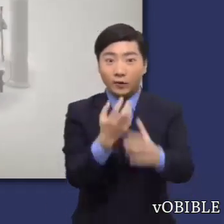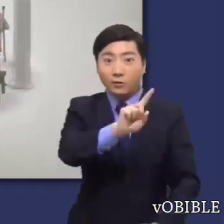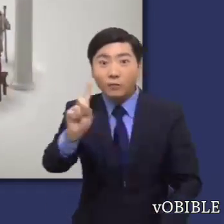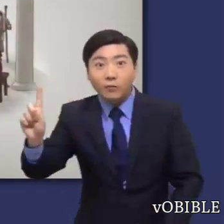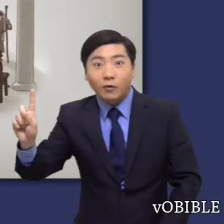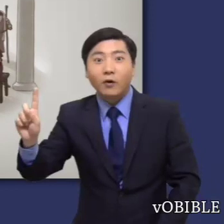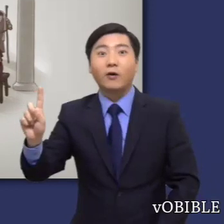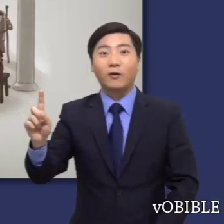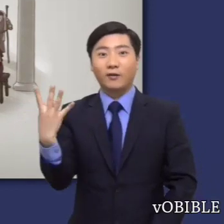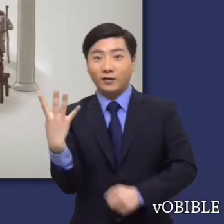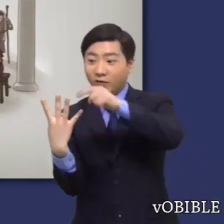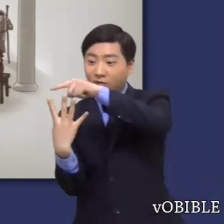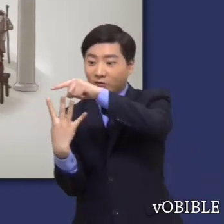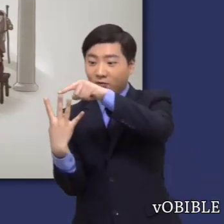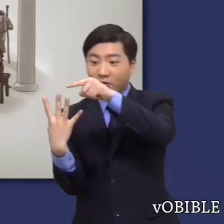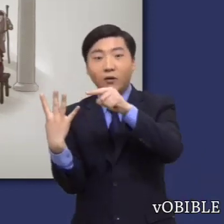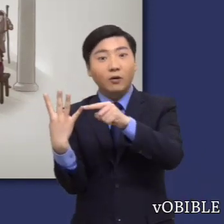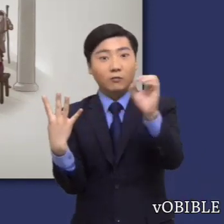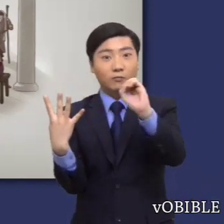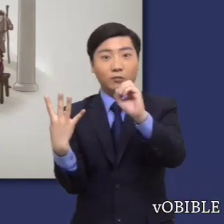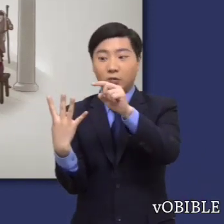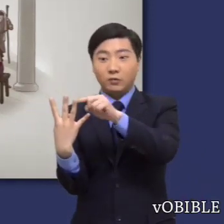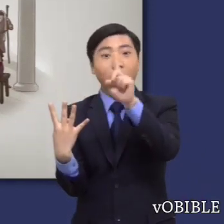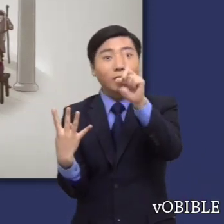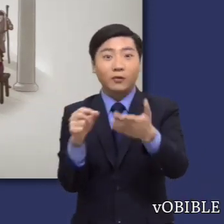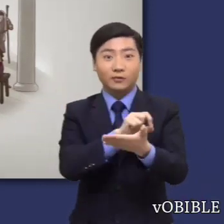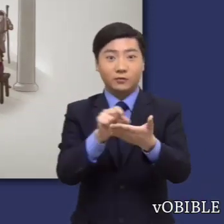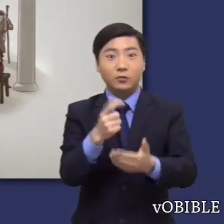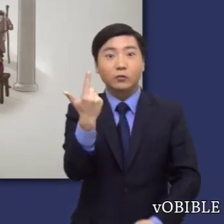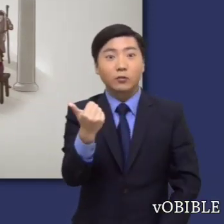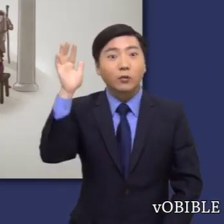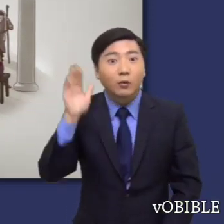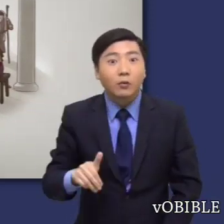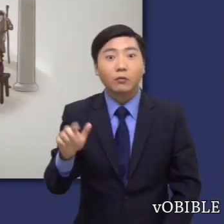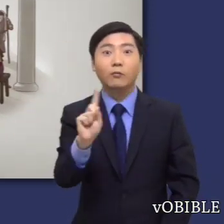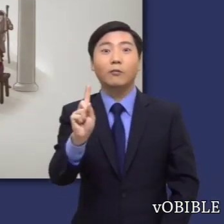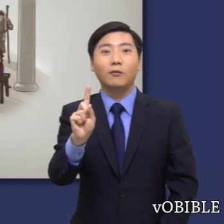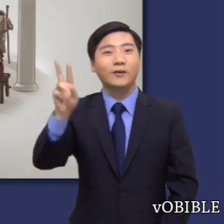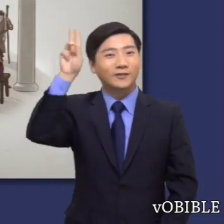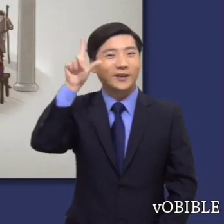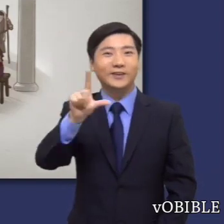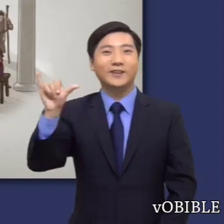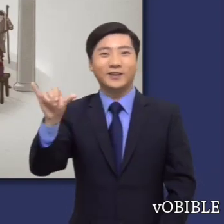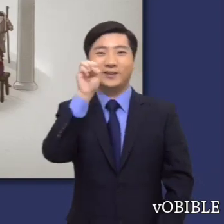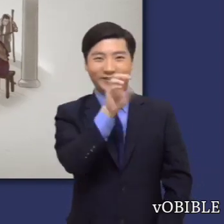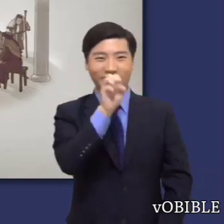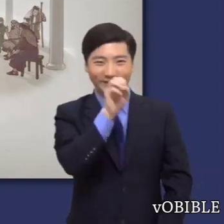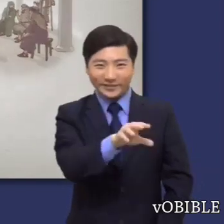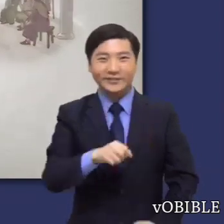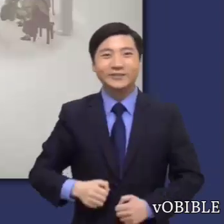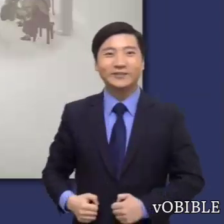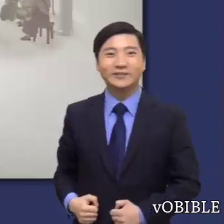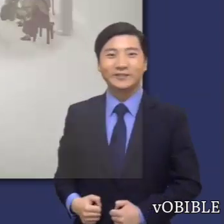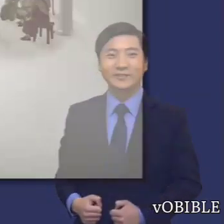你知道吗？四福音的执笔者中，只有路加记述了耶稣12岁时发生的事。